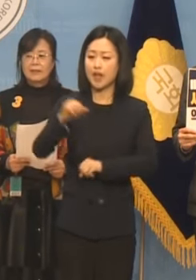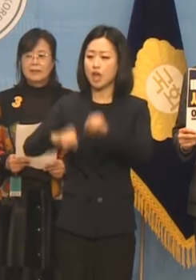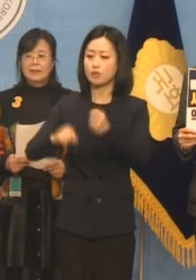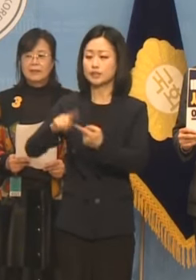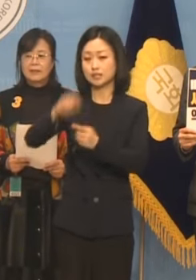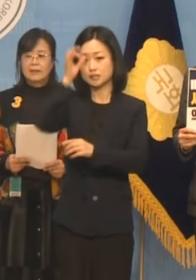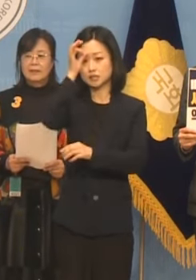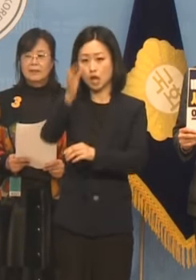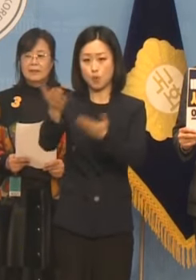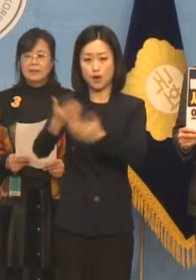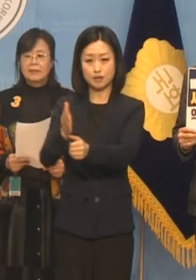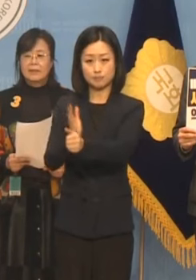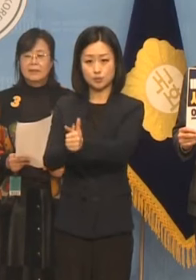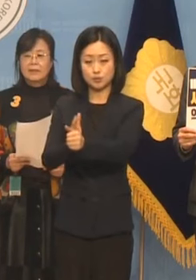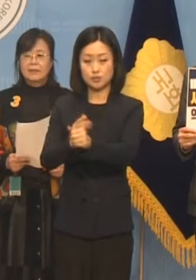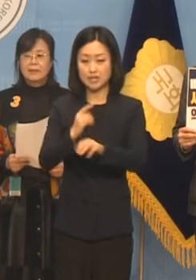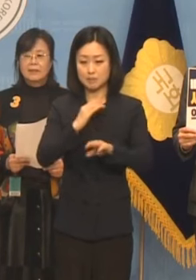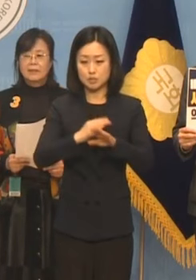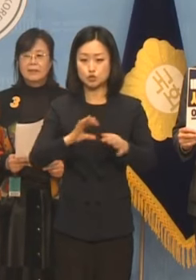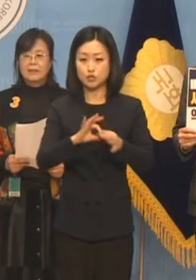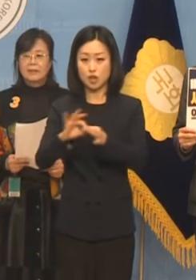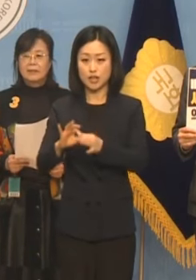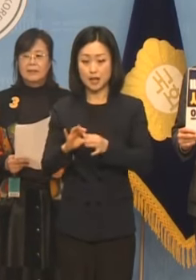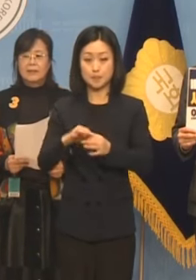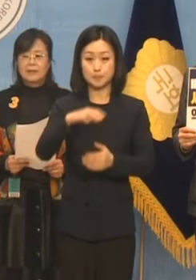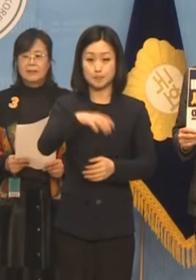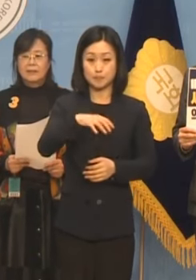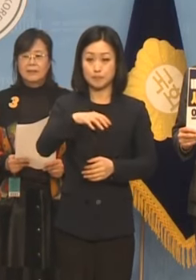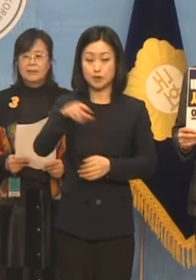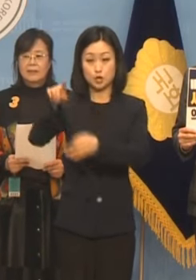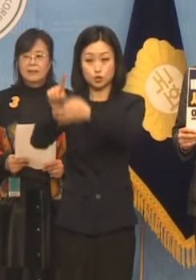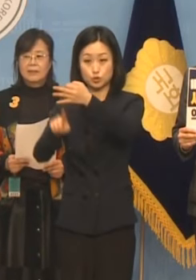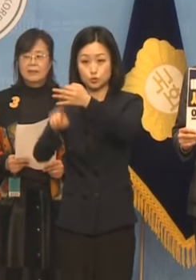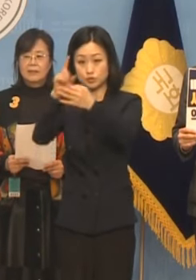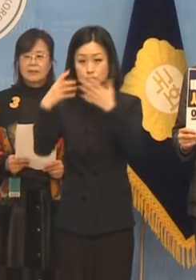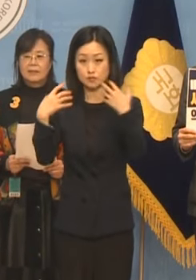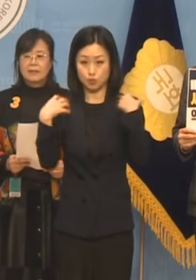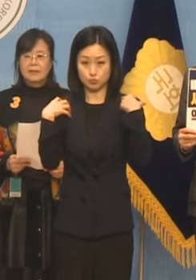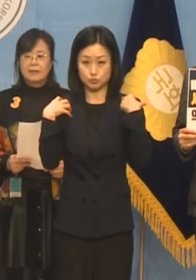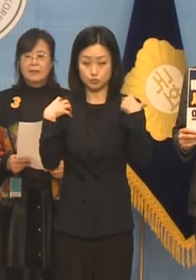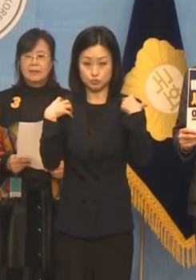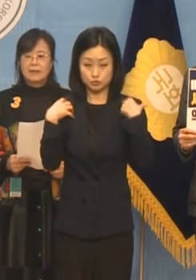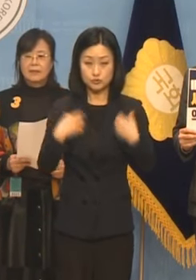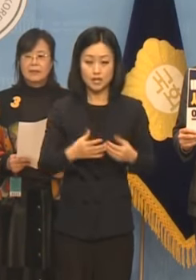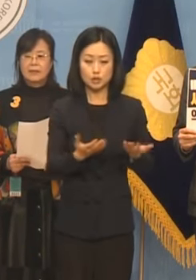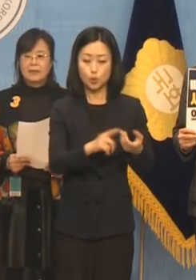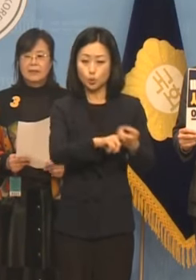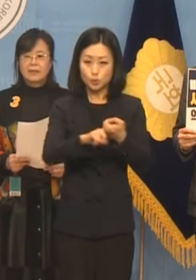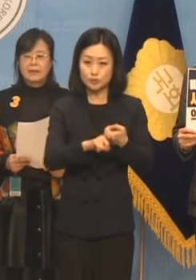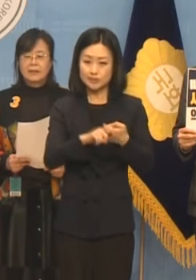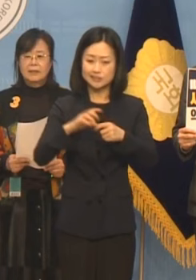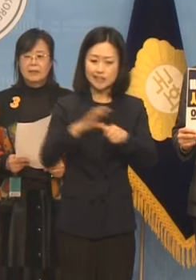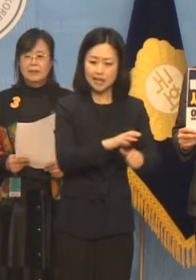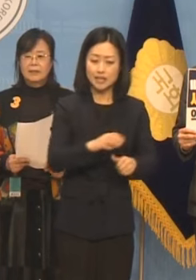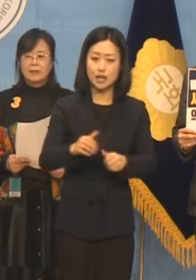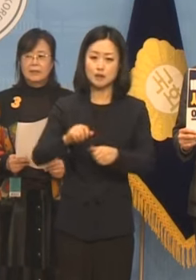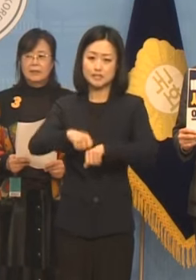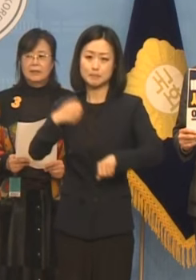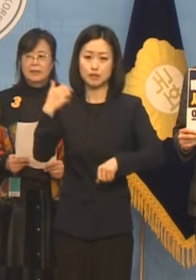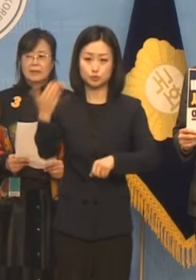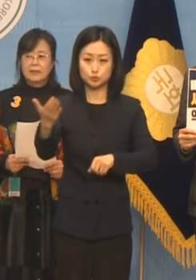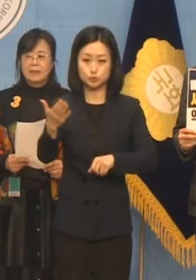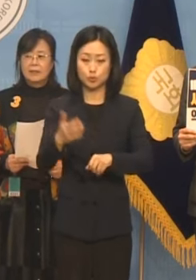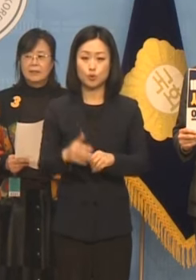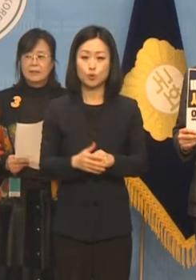합니다. 더불어민주연합은 윤석열 정권의 노동 탄압을 심판하고 노동 존중 사회 구현에